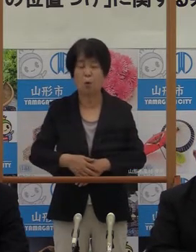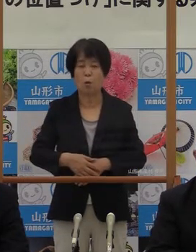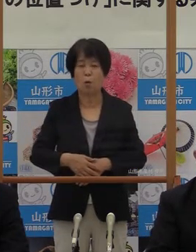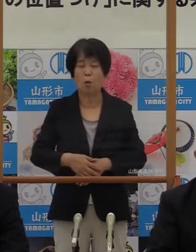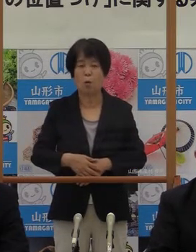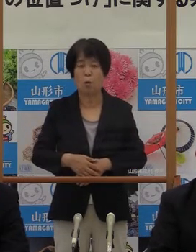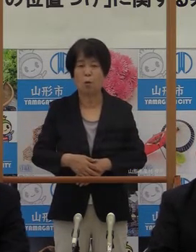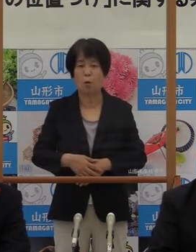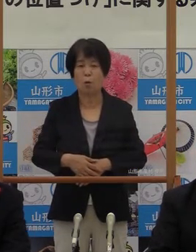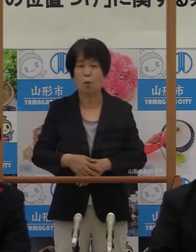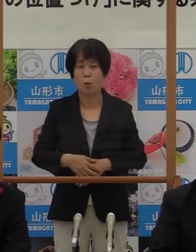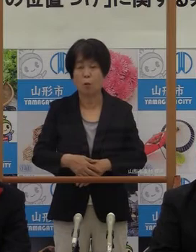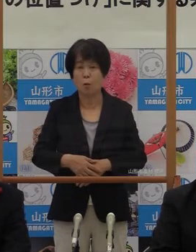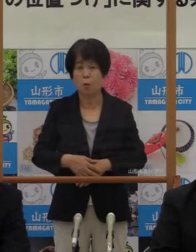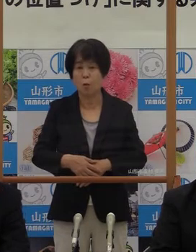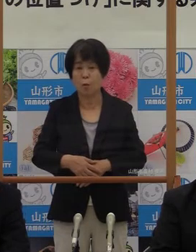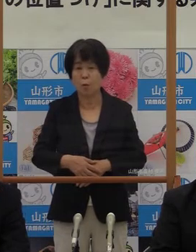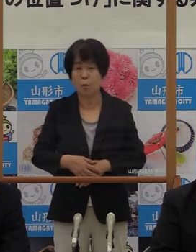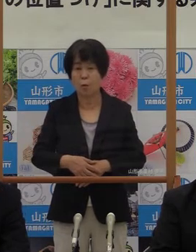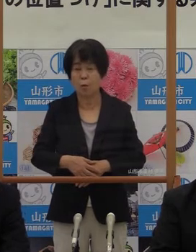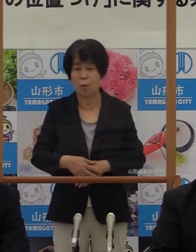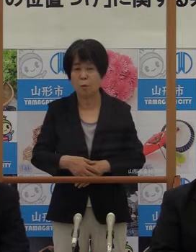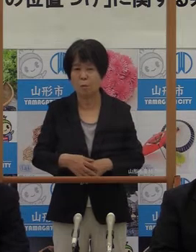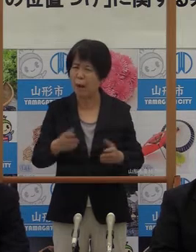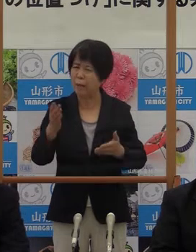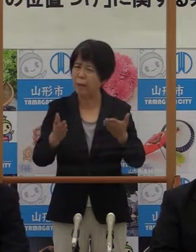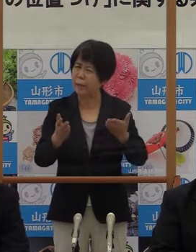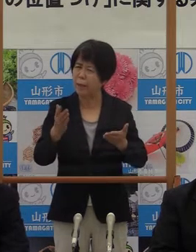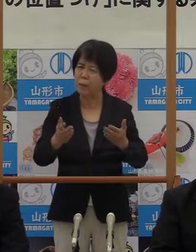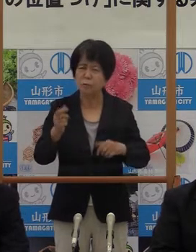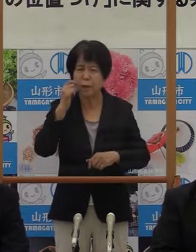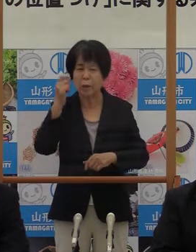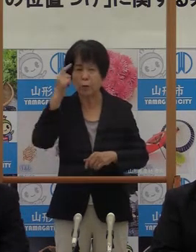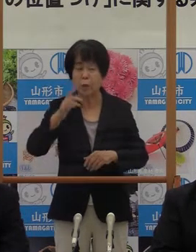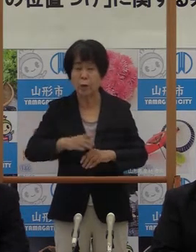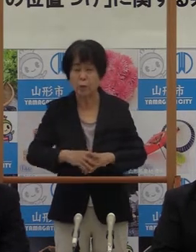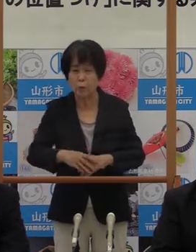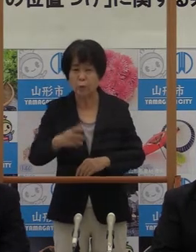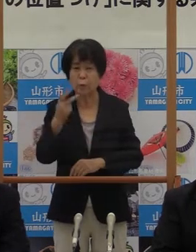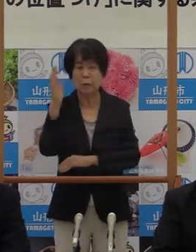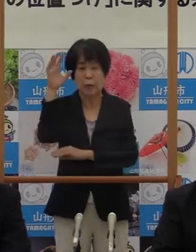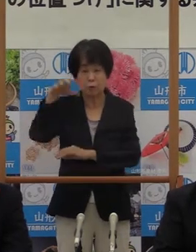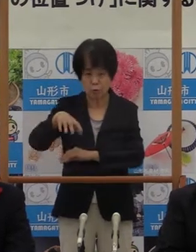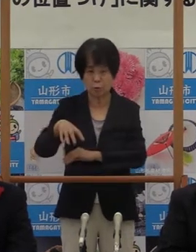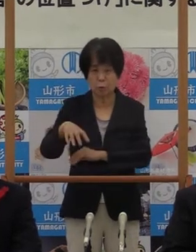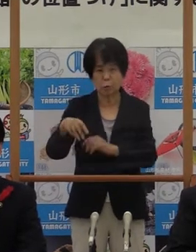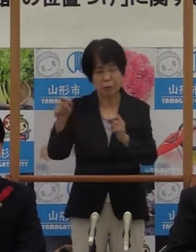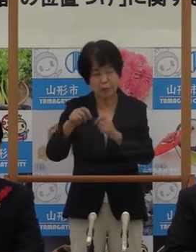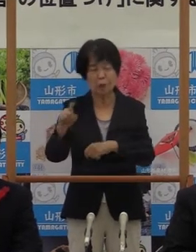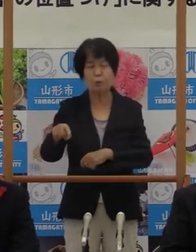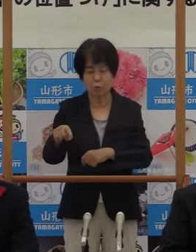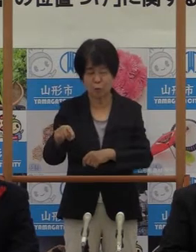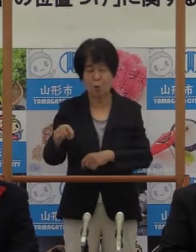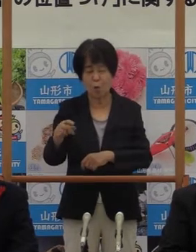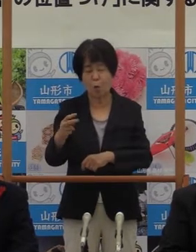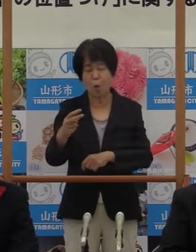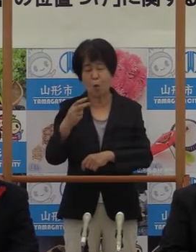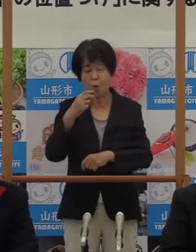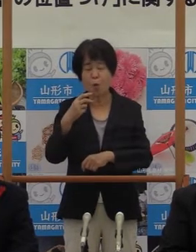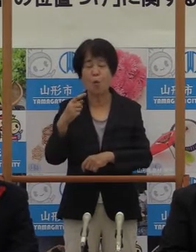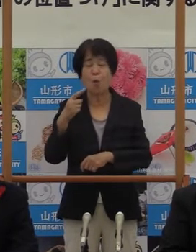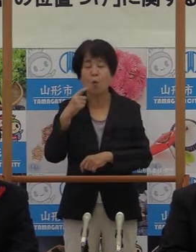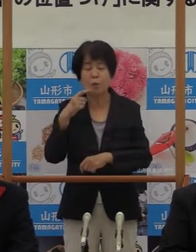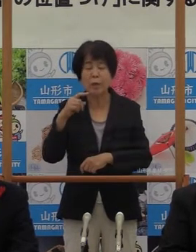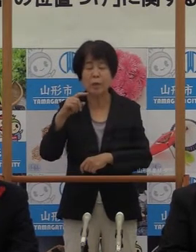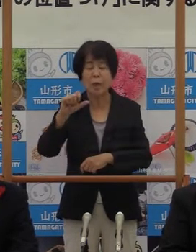点、これ比較できる話ではないかとは思うんですけれども、市役所の近くの公民案は、結